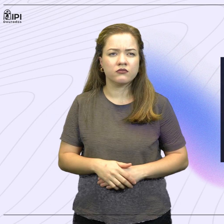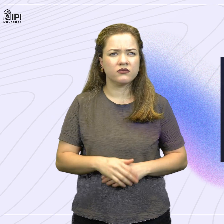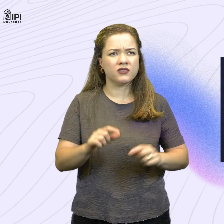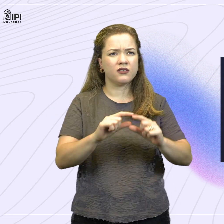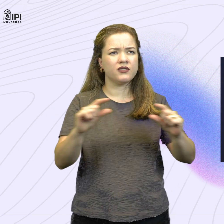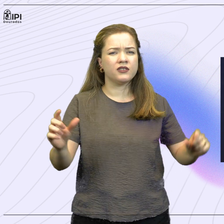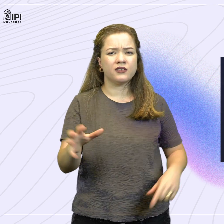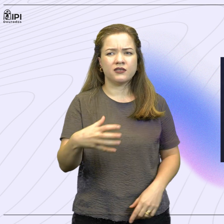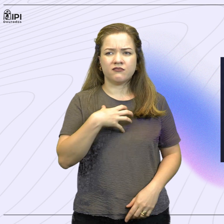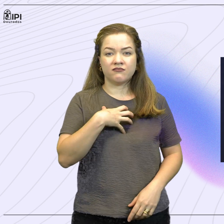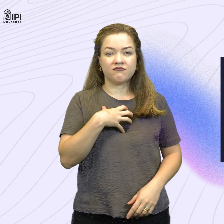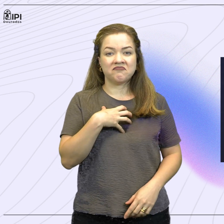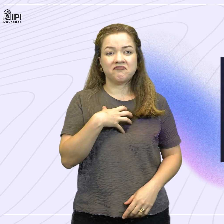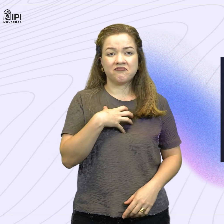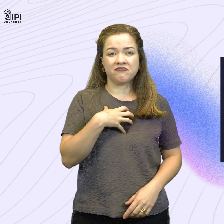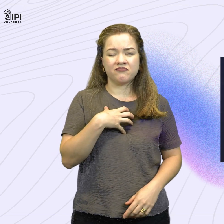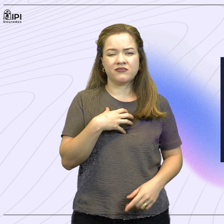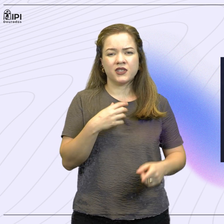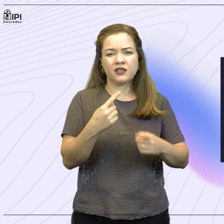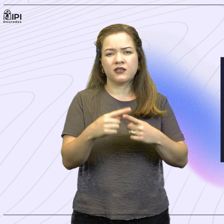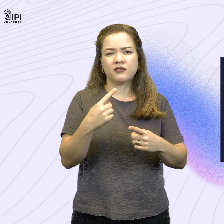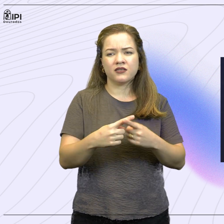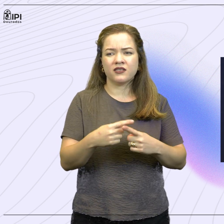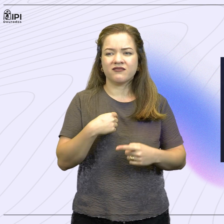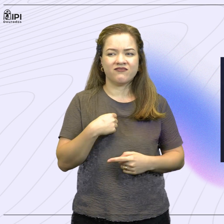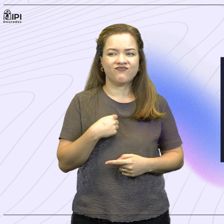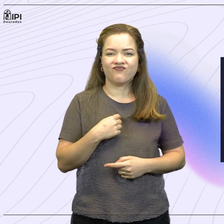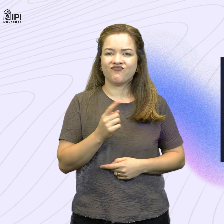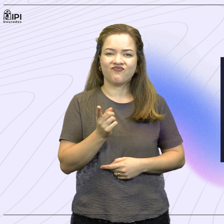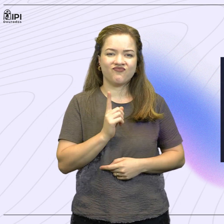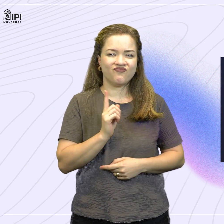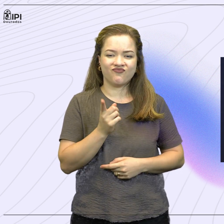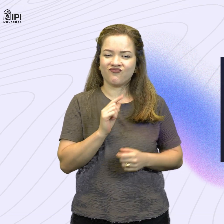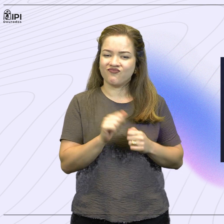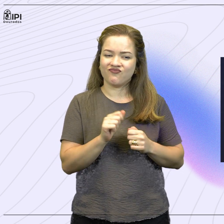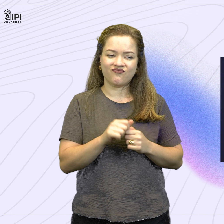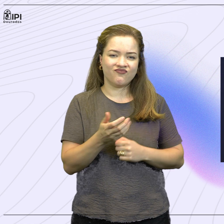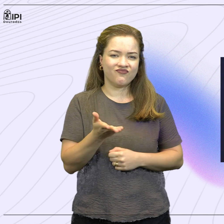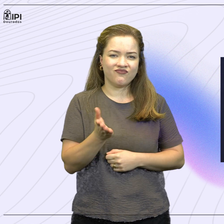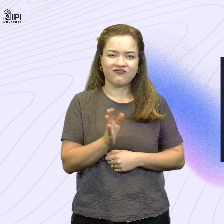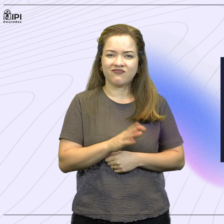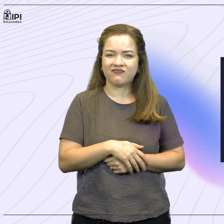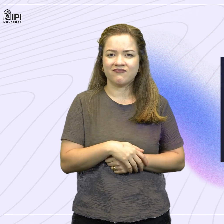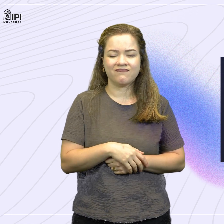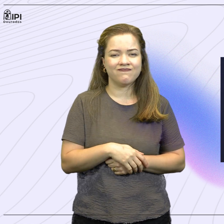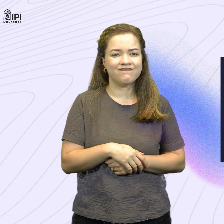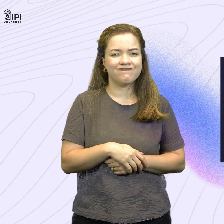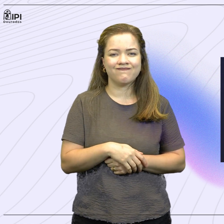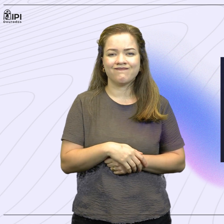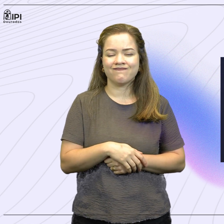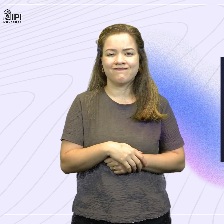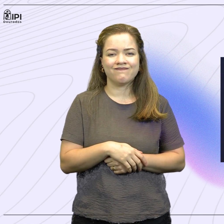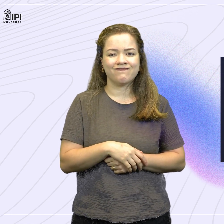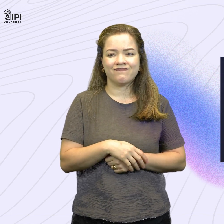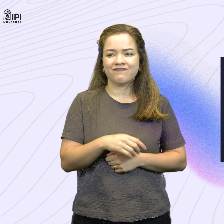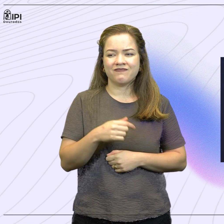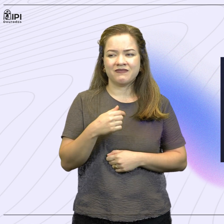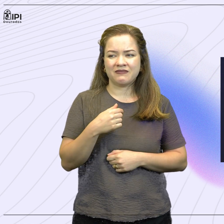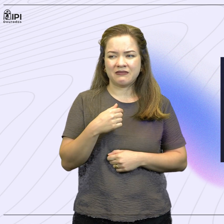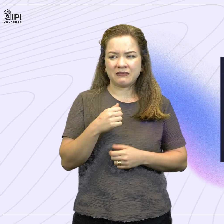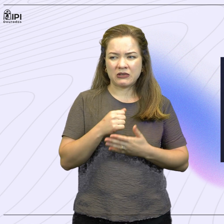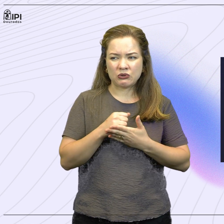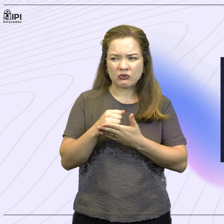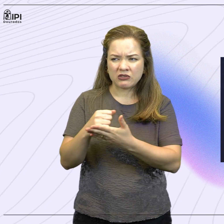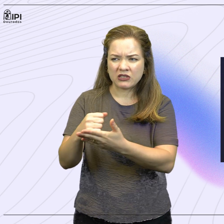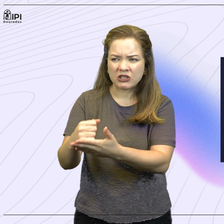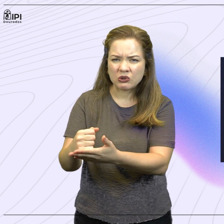mexeu comigo porque eu não tenho sido essa pessoa. Eu não tenho acolhido e